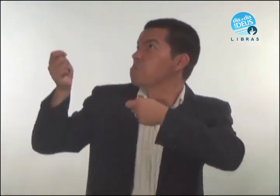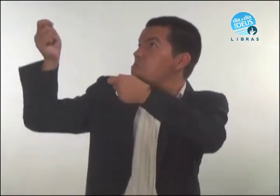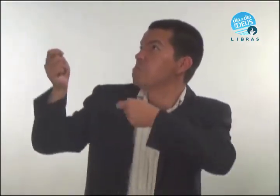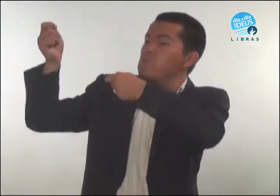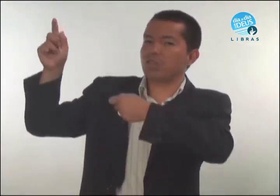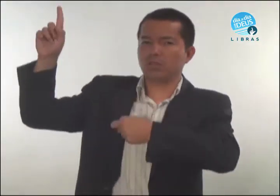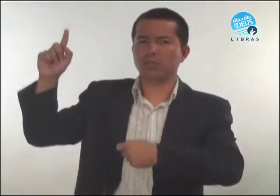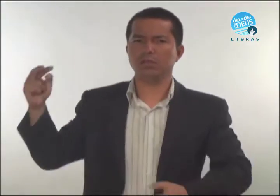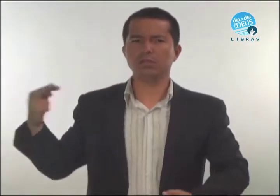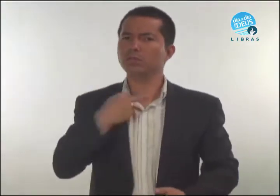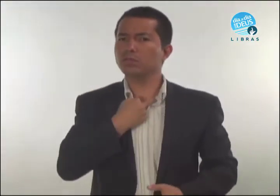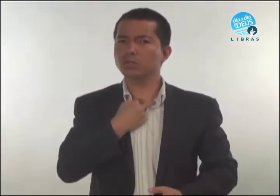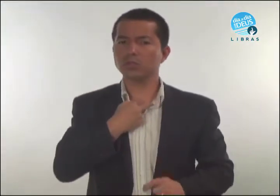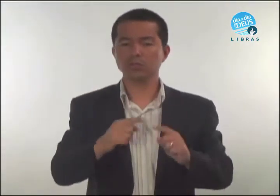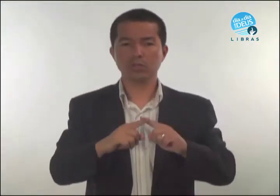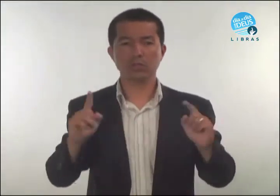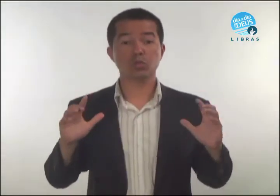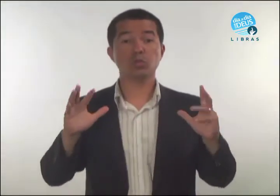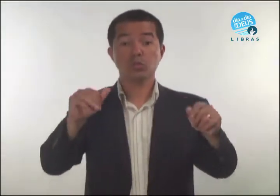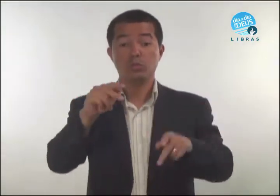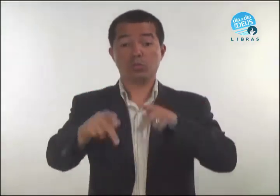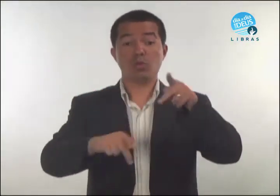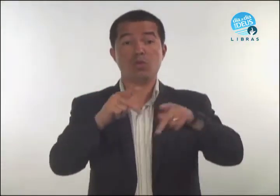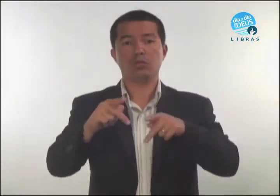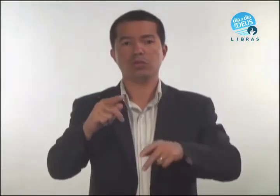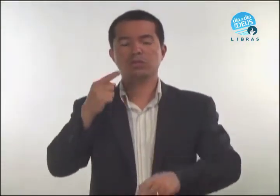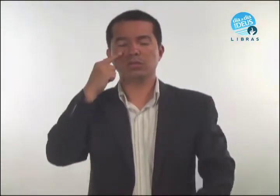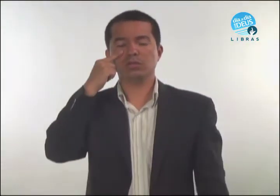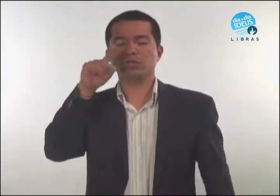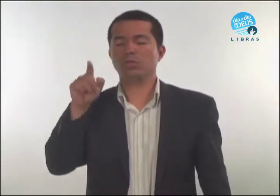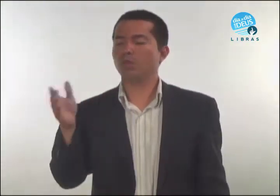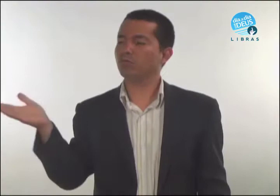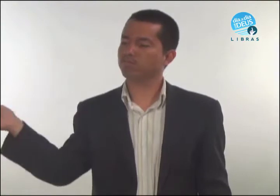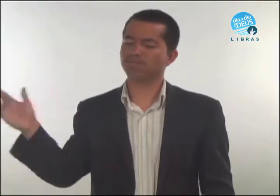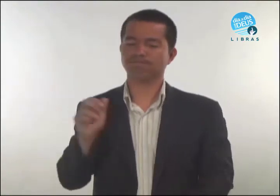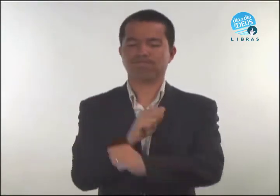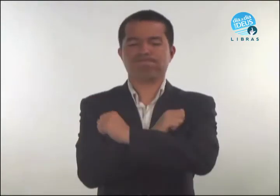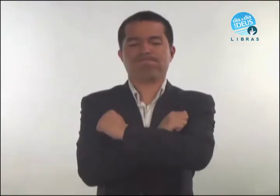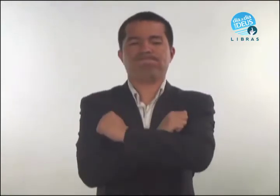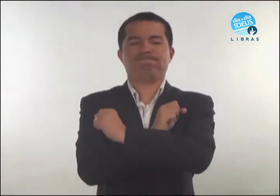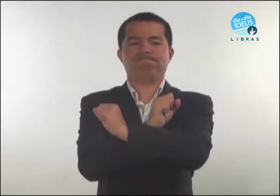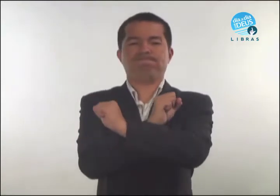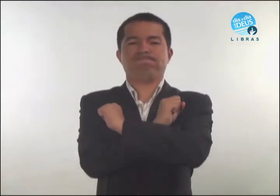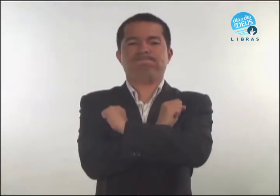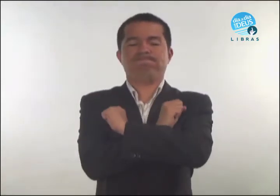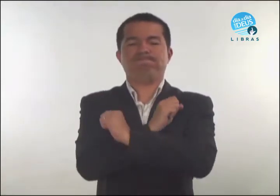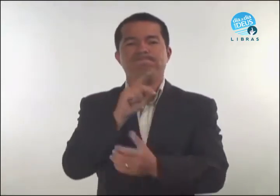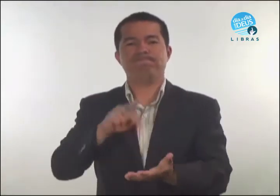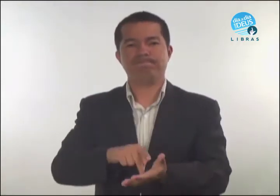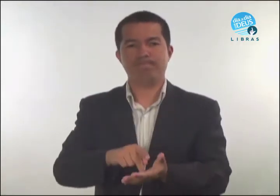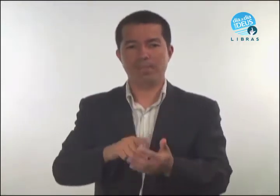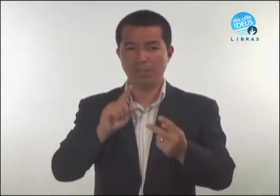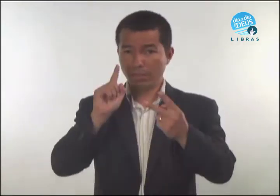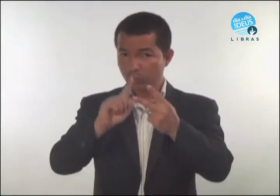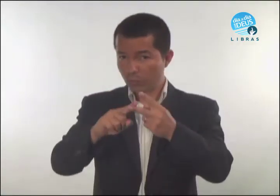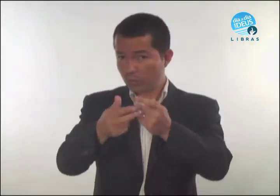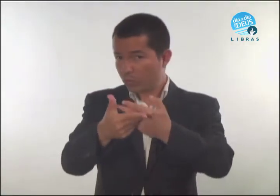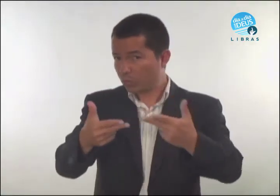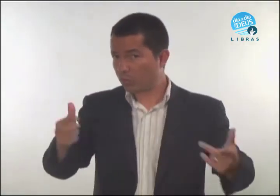E aí então toda a comunidade soube da tramóia deles. E a segunda coisa que o Espírito Santo